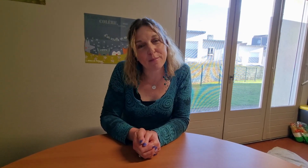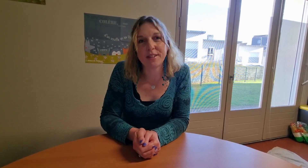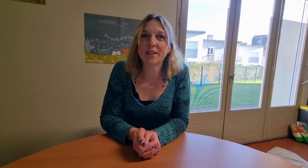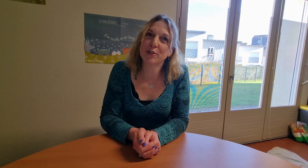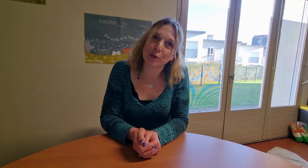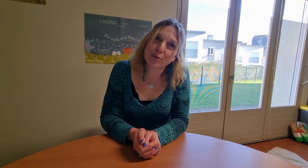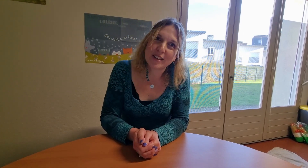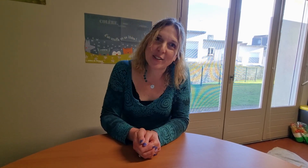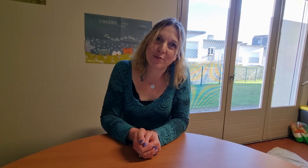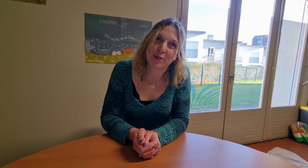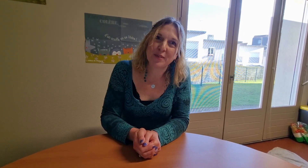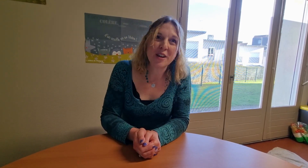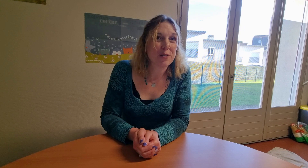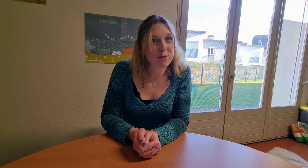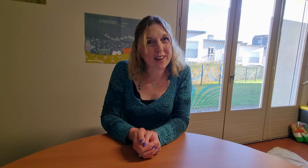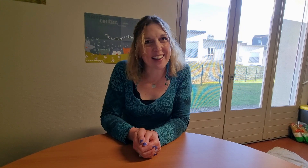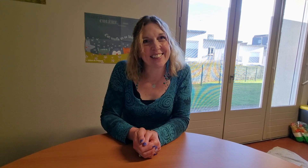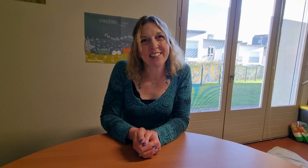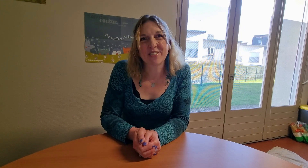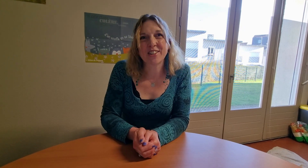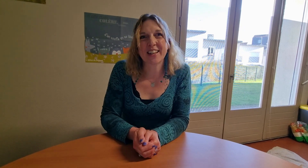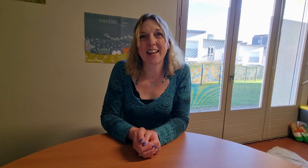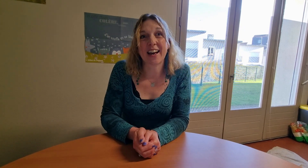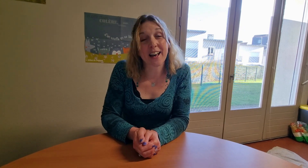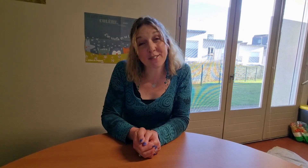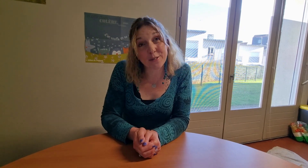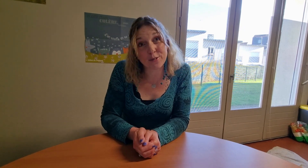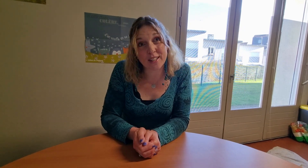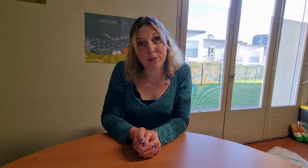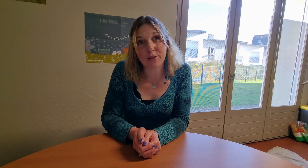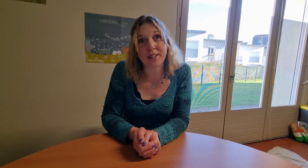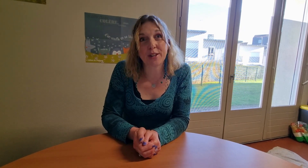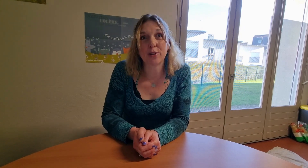familles que pour les enfants. Voilà, donc je serai ravie de vous accueillir lors du